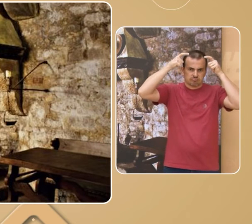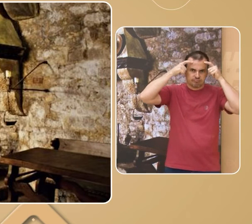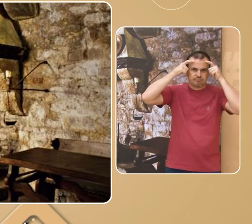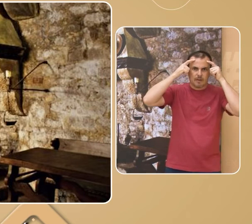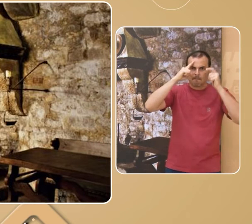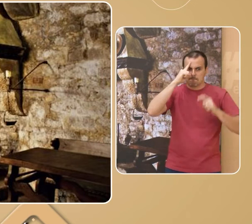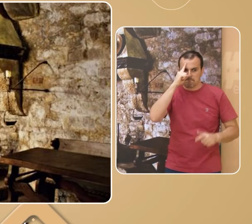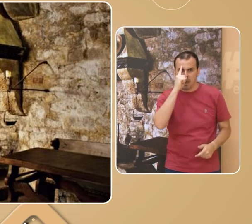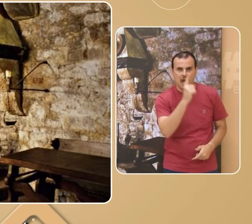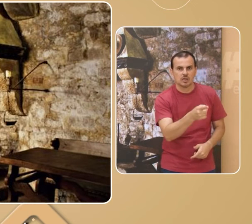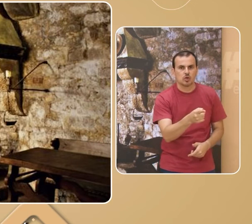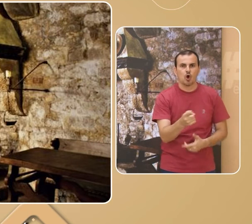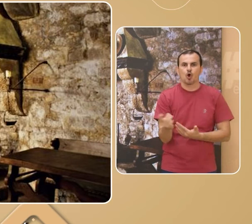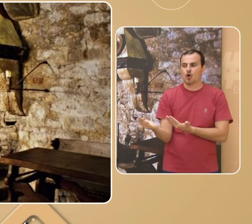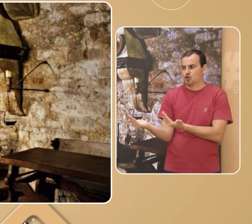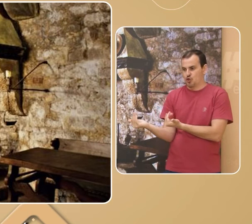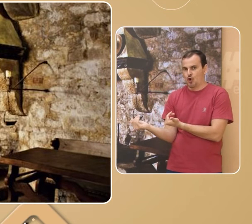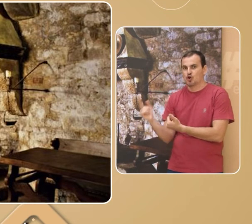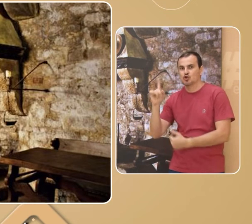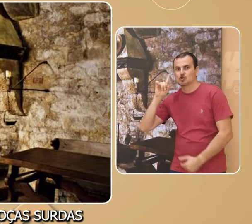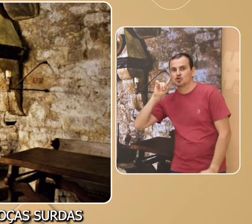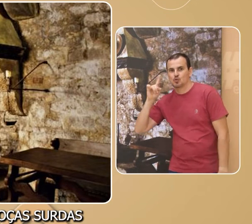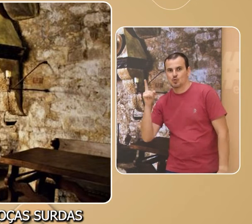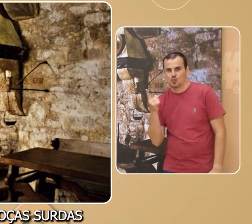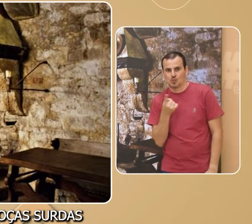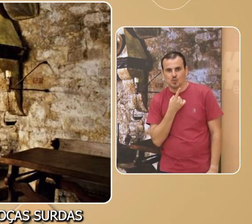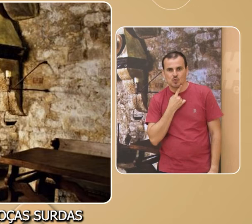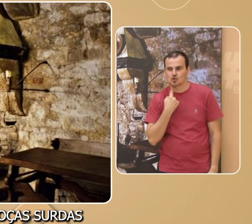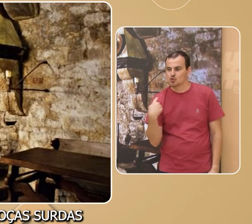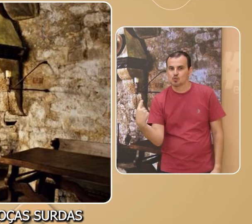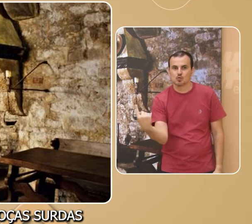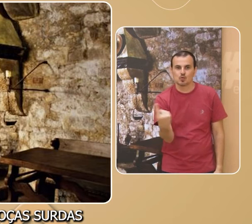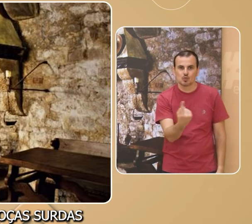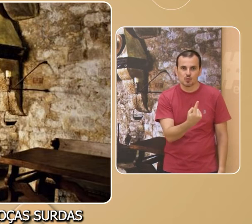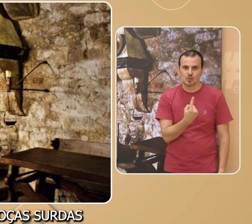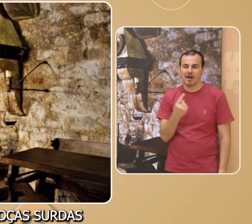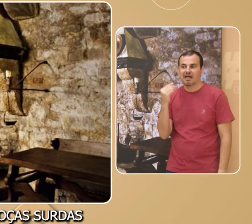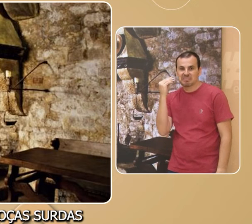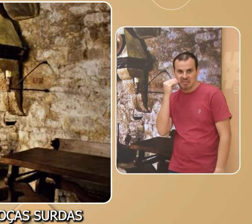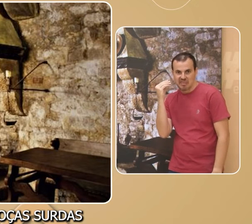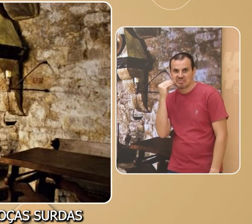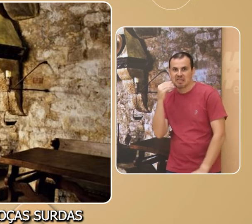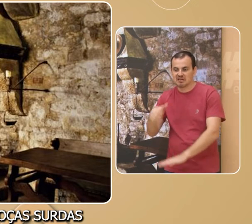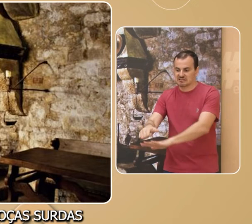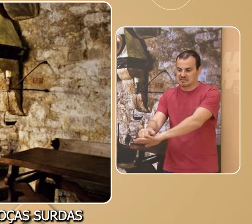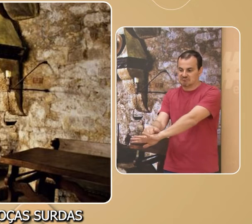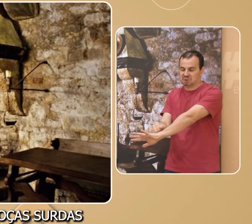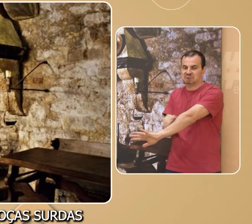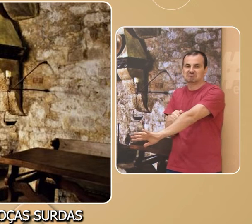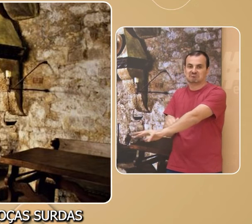É ordem do príncipe que todas as moças surdas experimentem a luva.